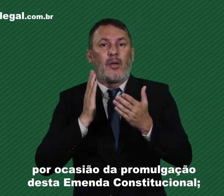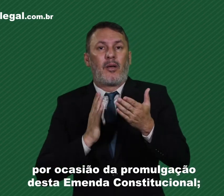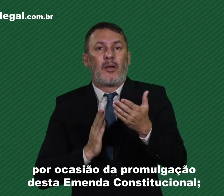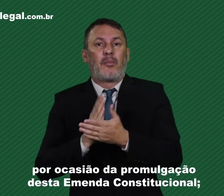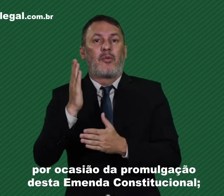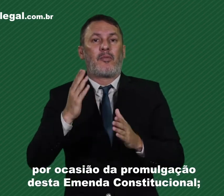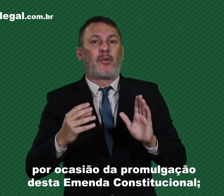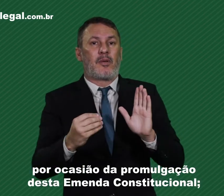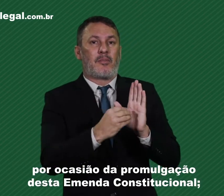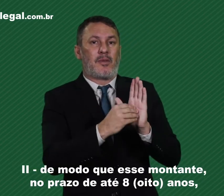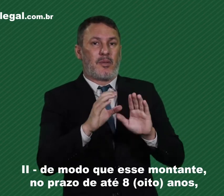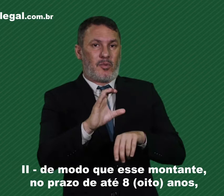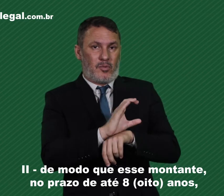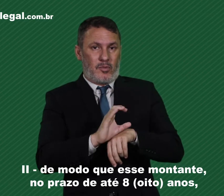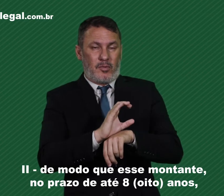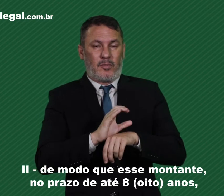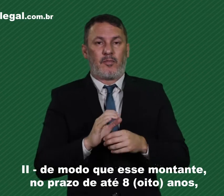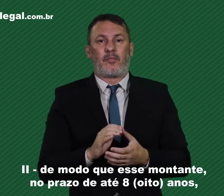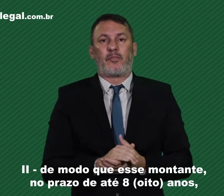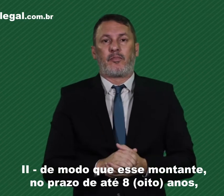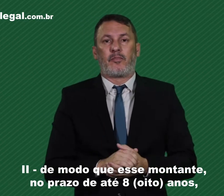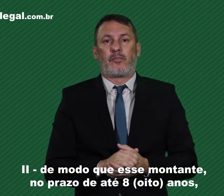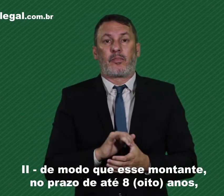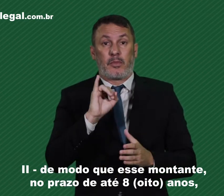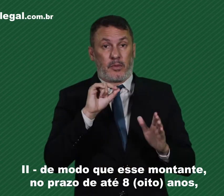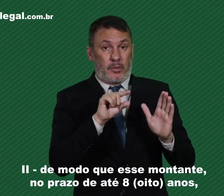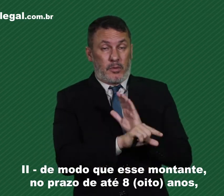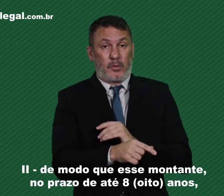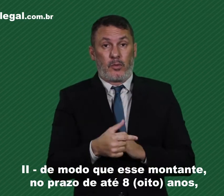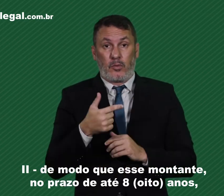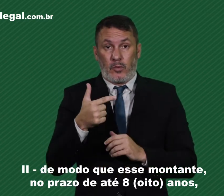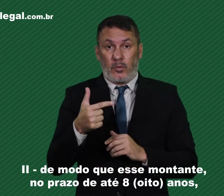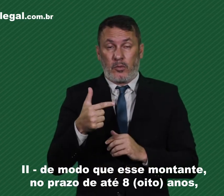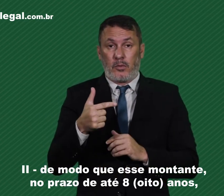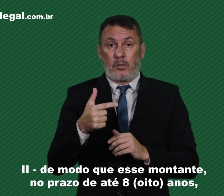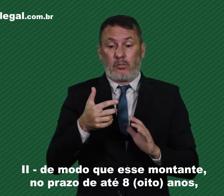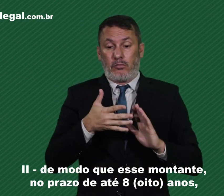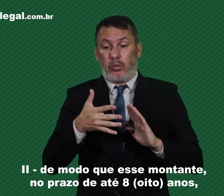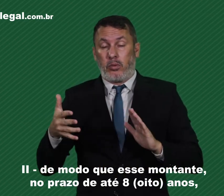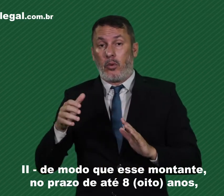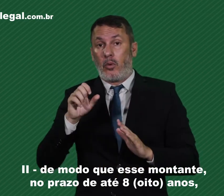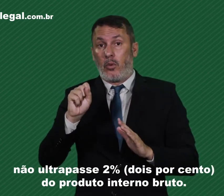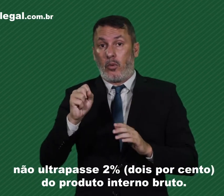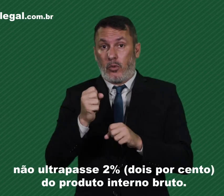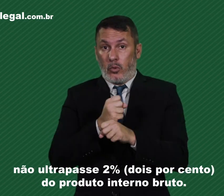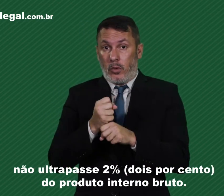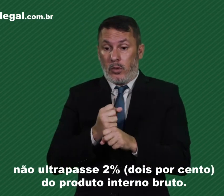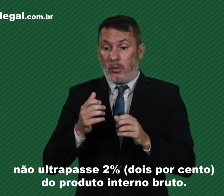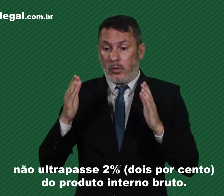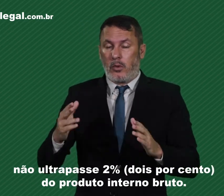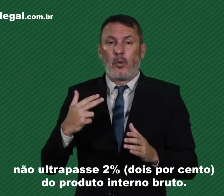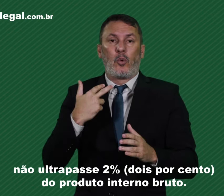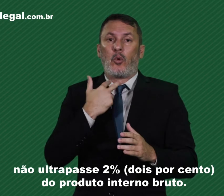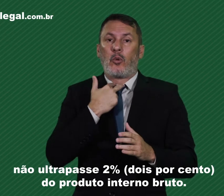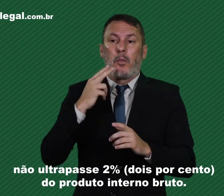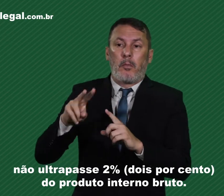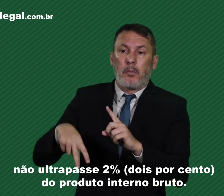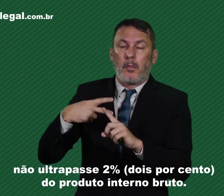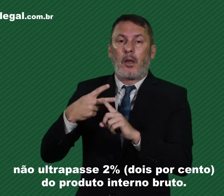constitucional inciso 2 de modo que esse montante no prazo de oito anos não ultrapasse dois por